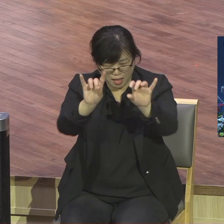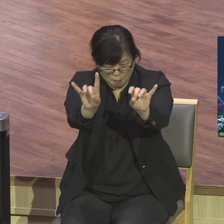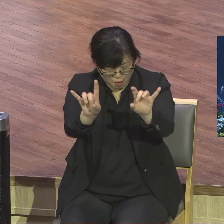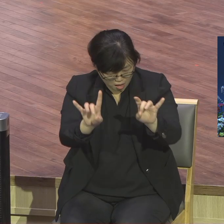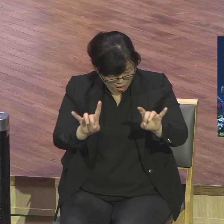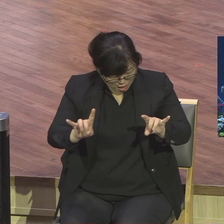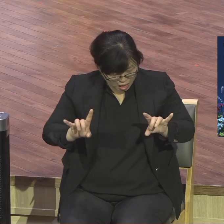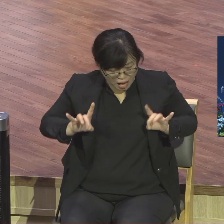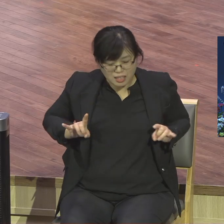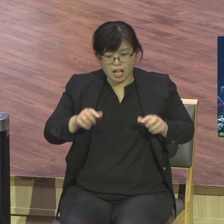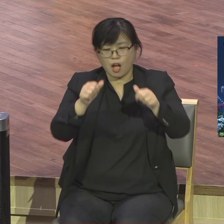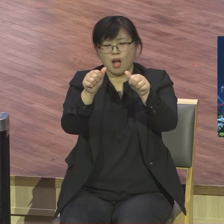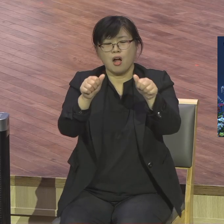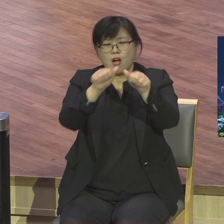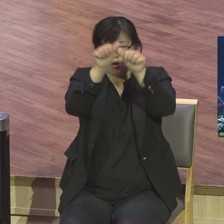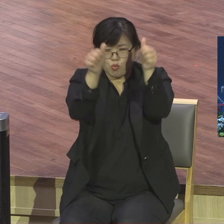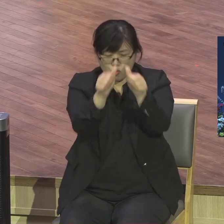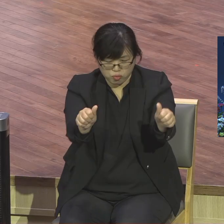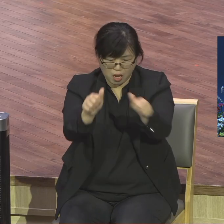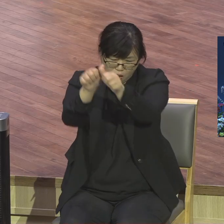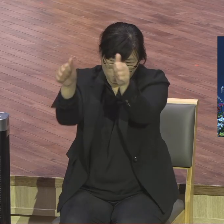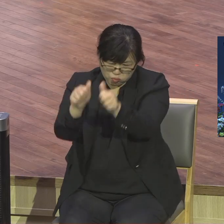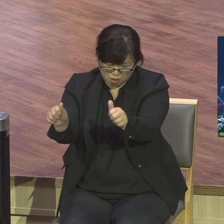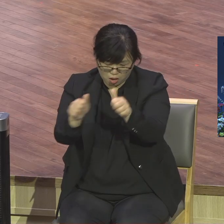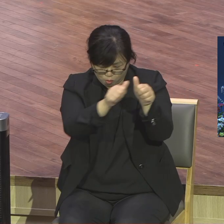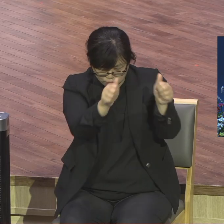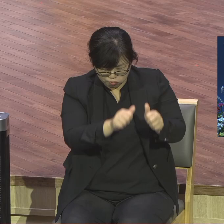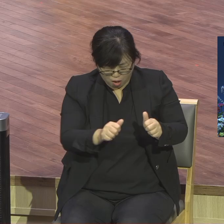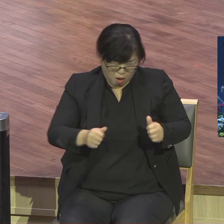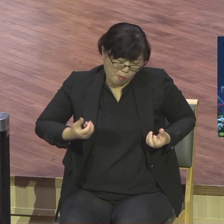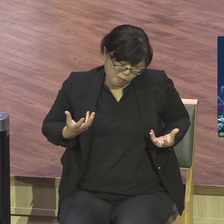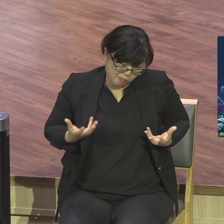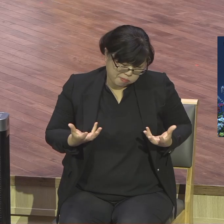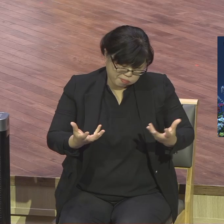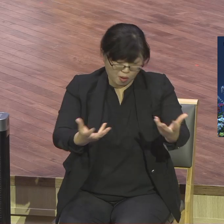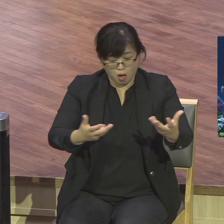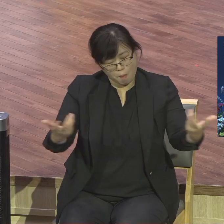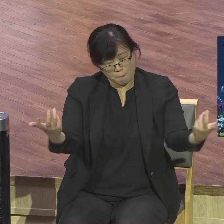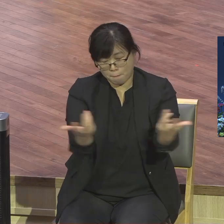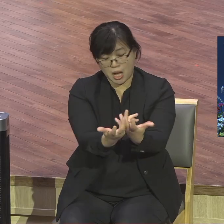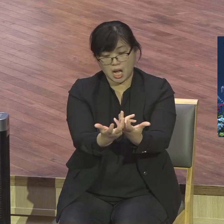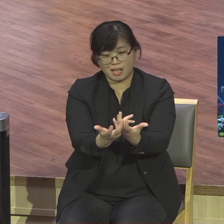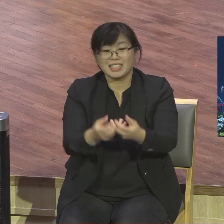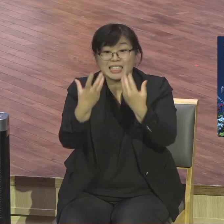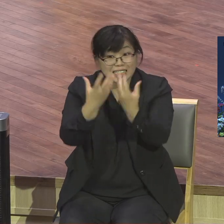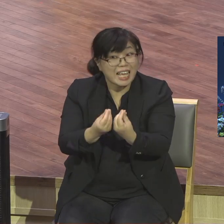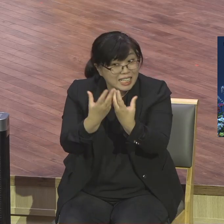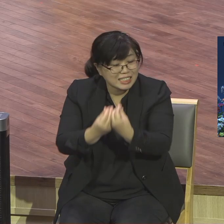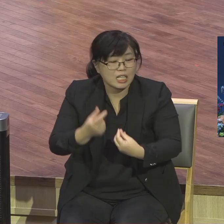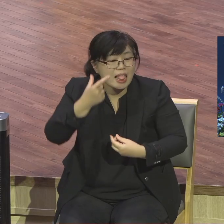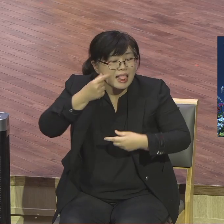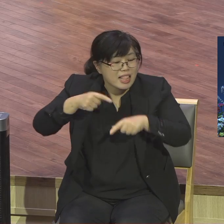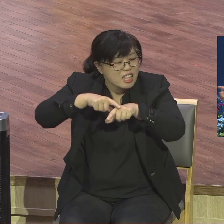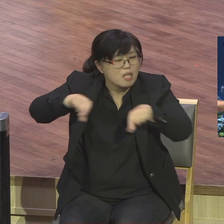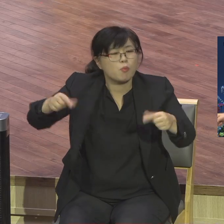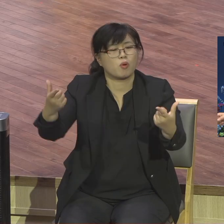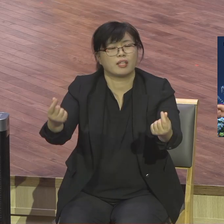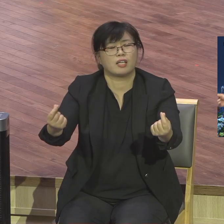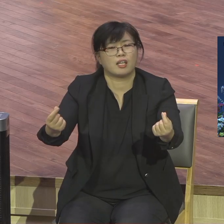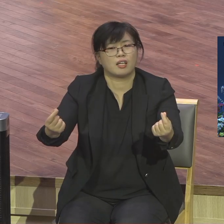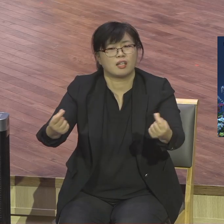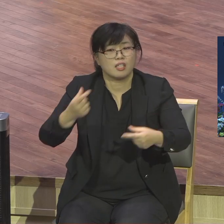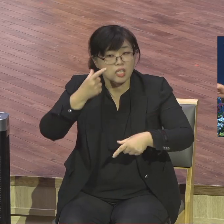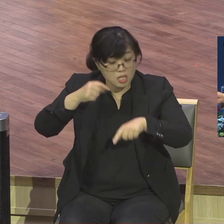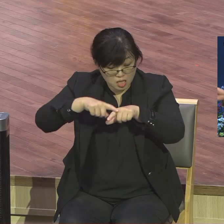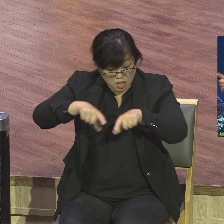어쨌건 나라 그러냐 일본 가보세요 일본 일본 가보시라고요 일본 가면요 도시 시내